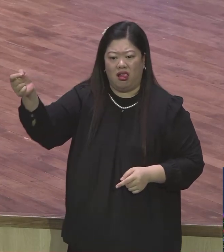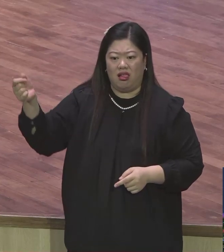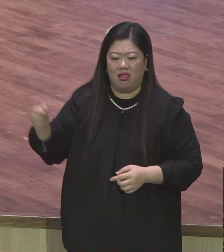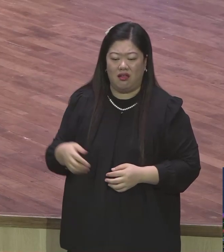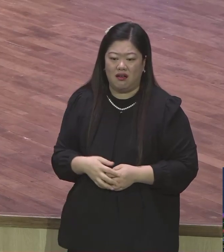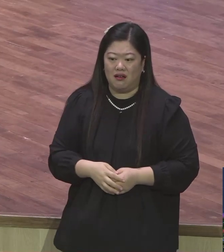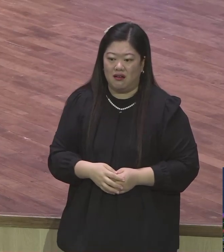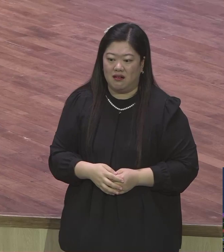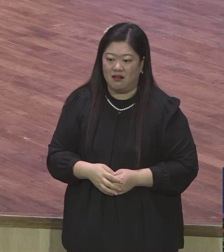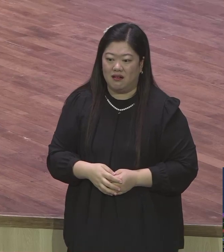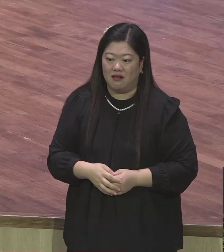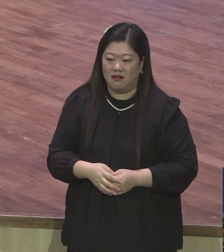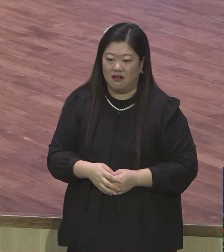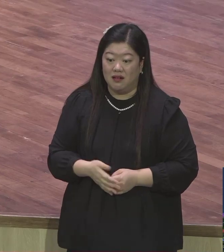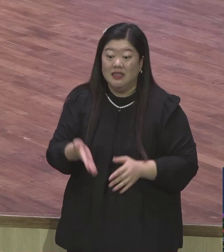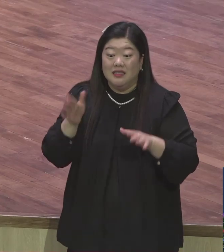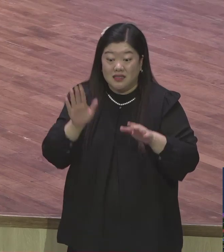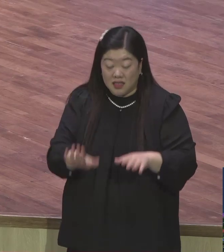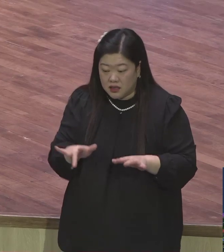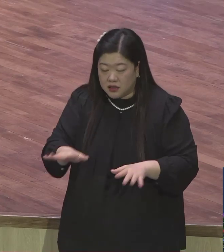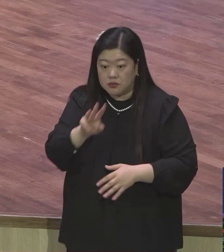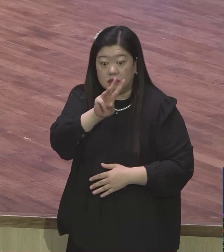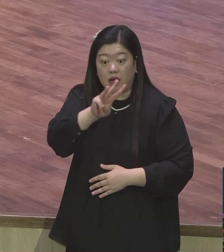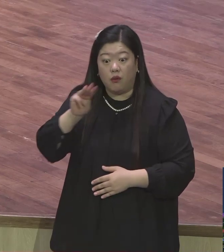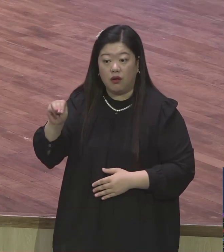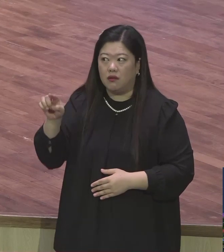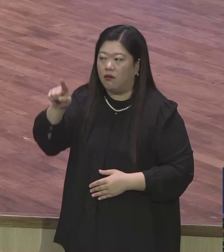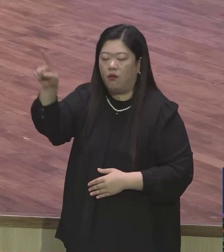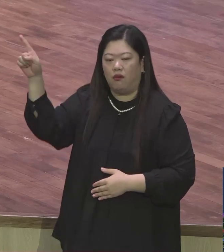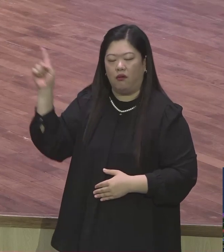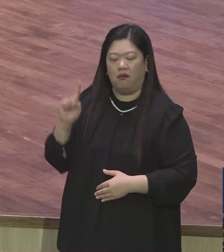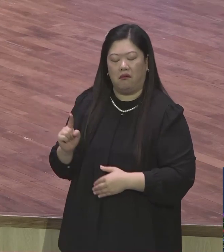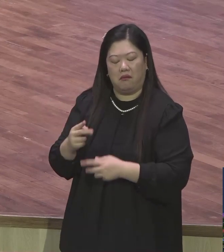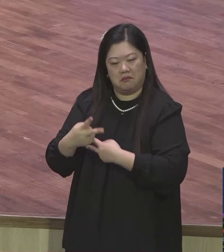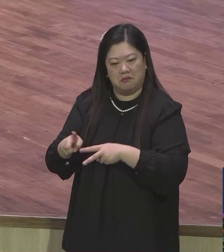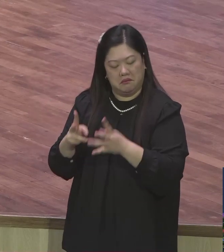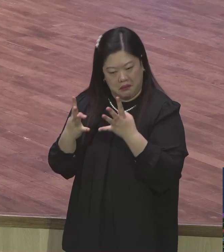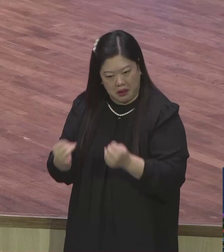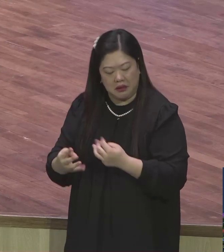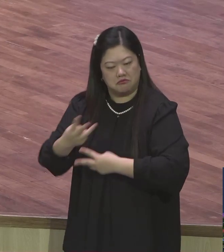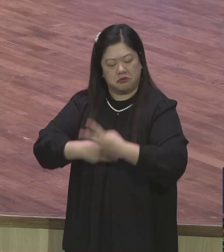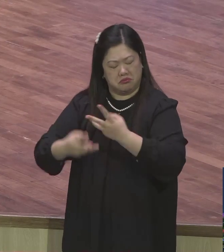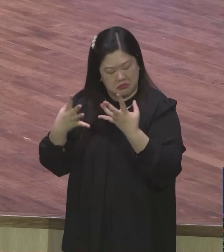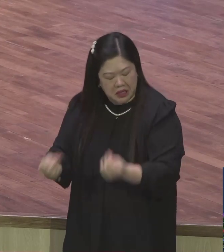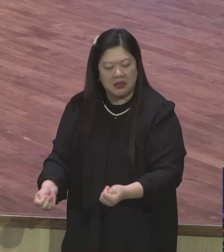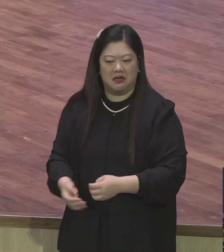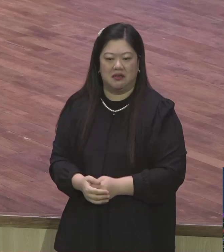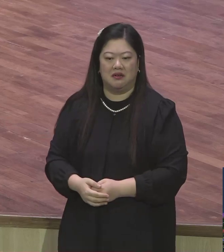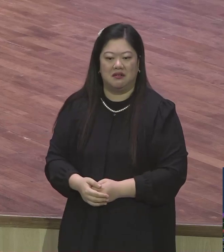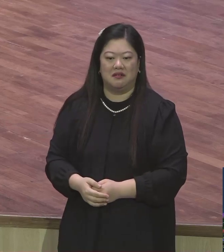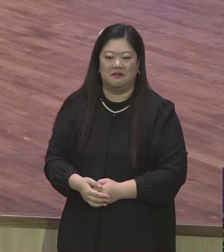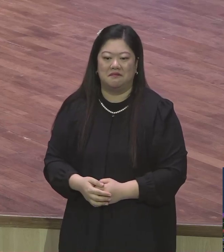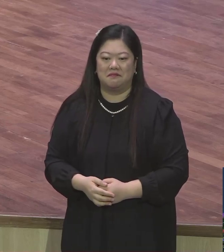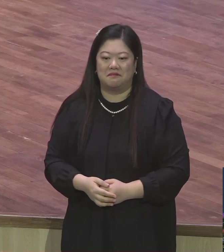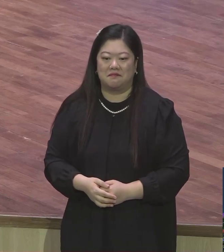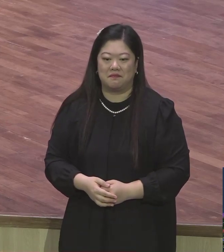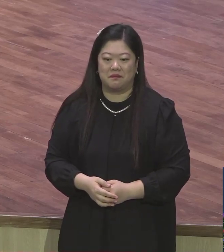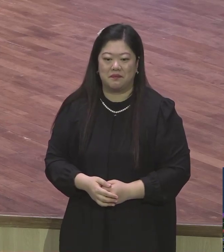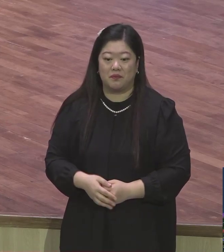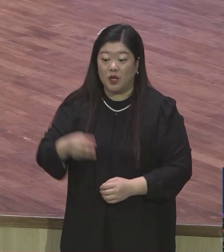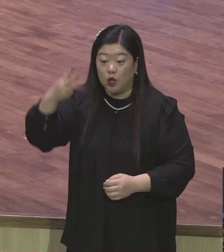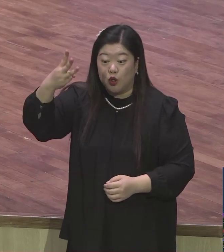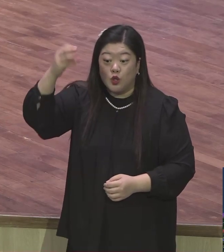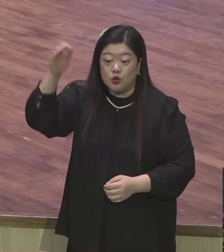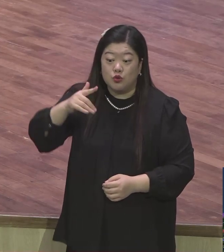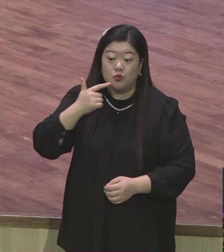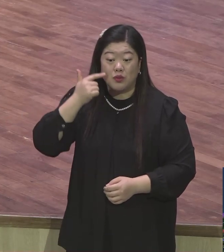지금 요 이런 이 지금 이런 상황 속에서 이 목사님 지금 보자. 그의 말로 3단째 싸우자. 렘넌트 살려야